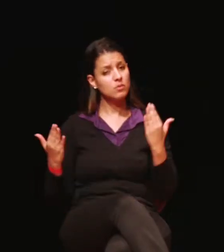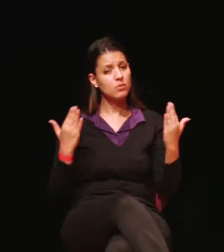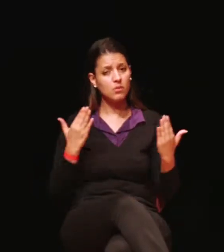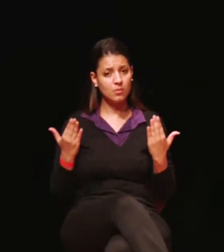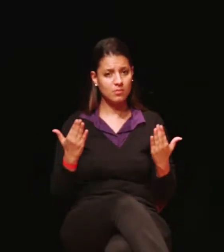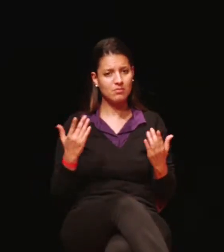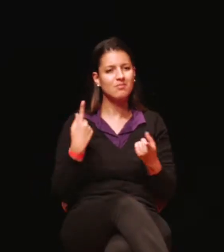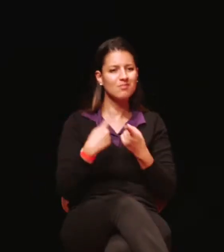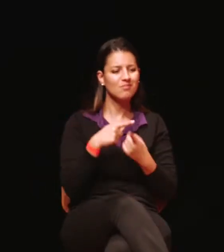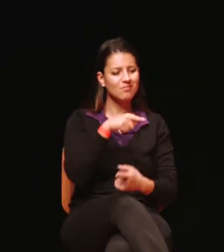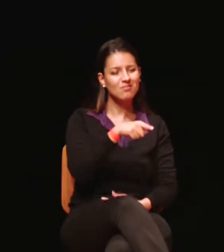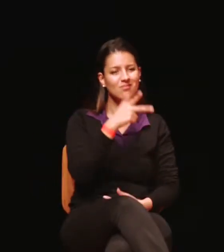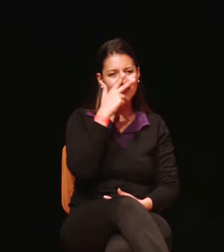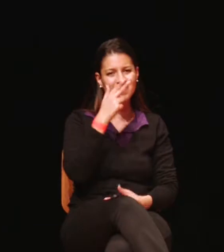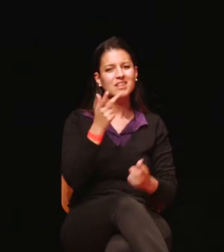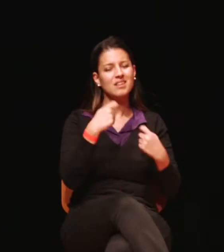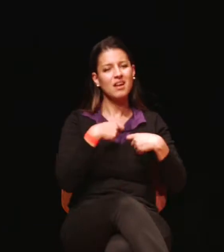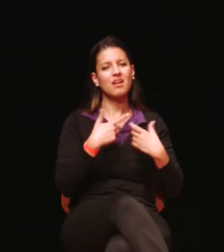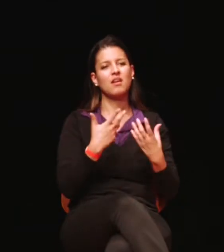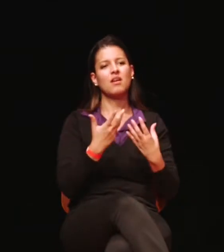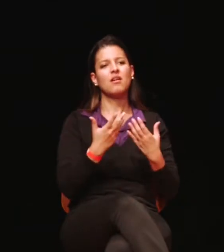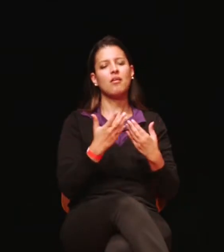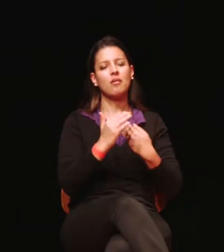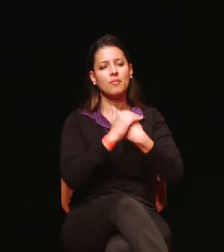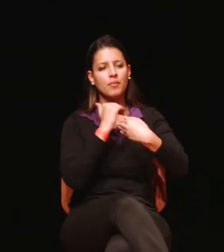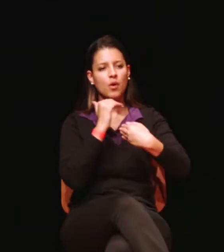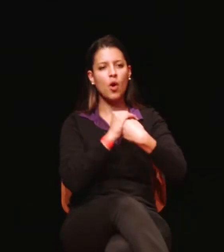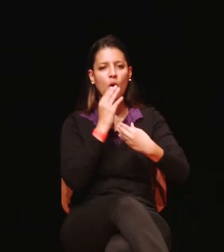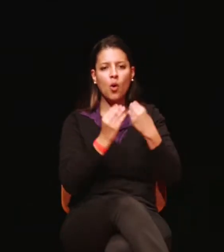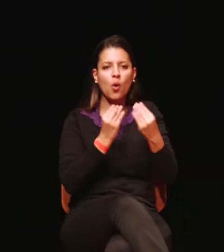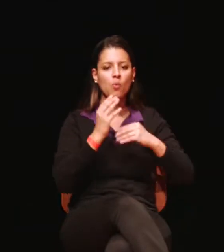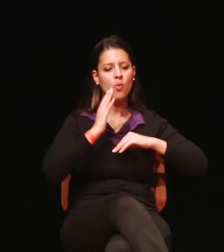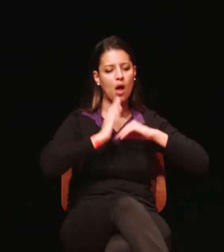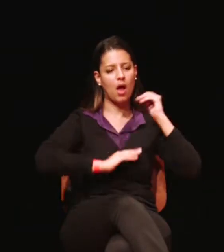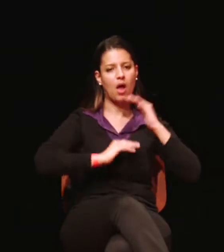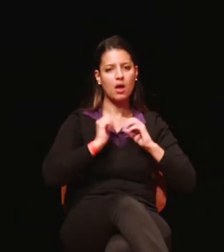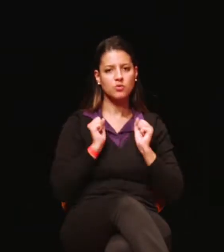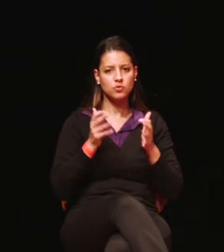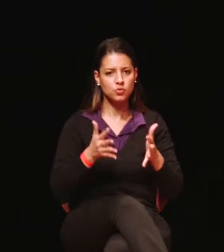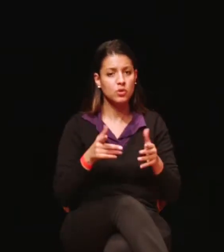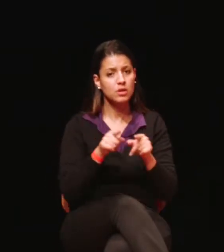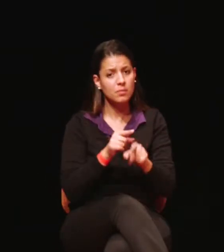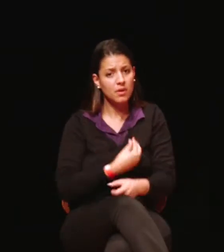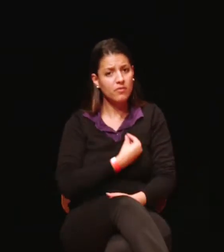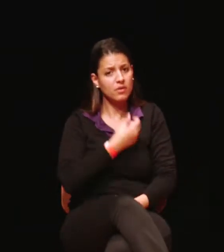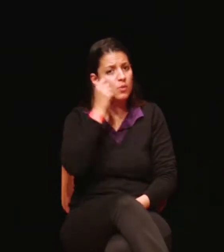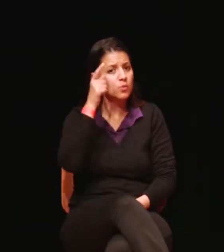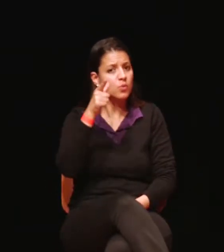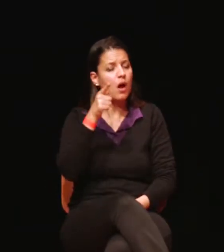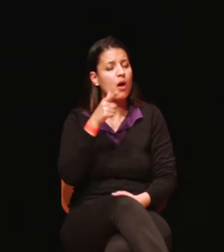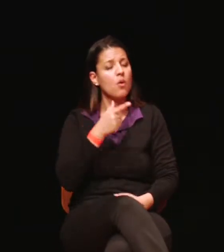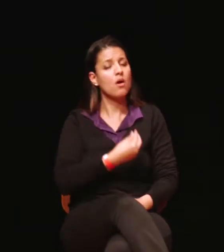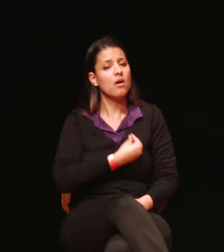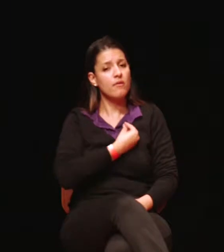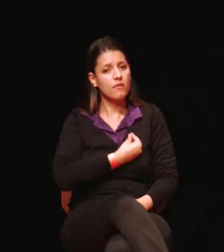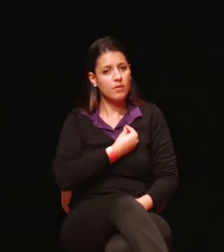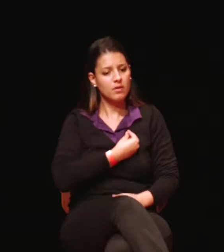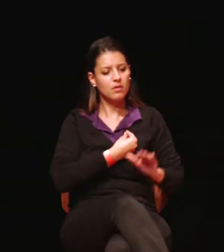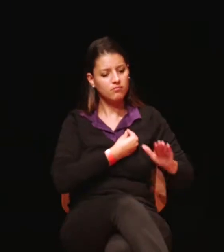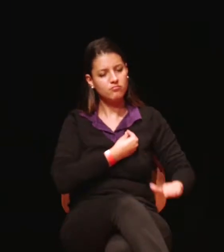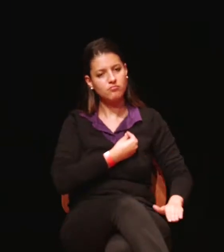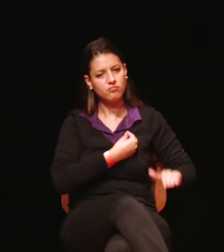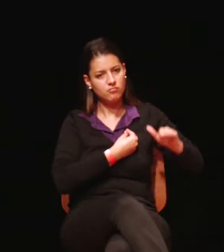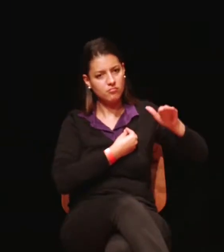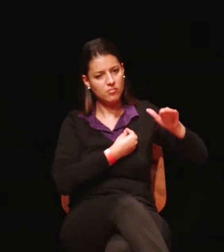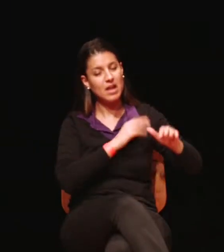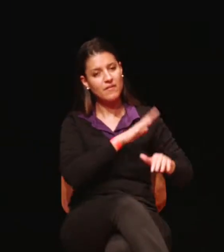orienta as atitudes e a vida cultural na infância. Poderíamos aqui citar vários exemplos.